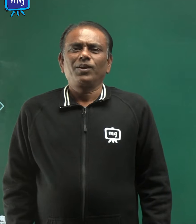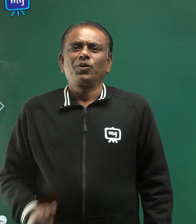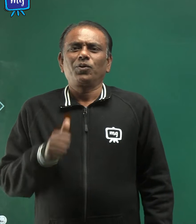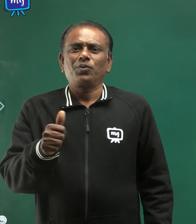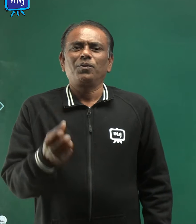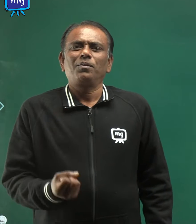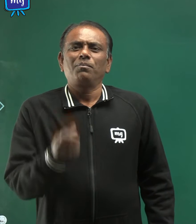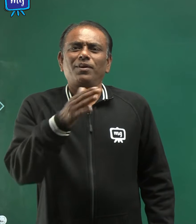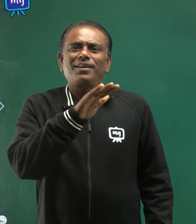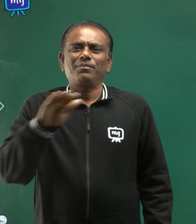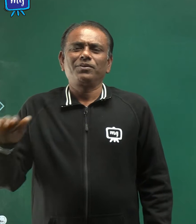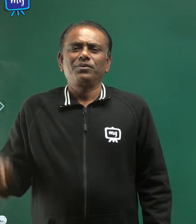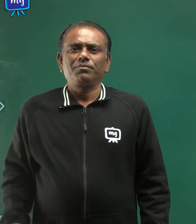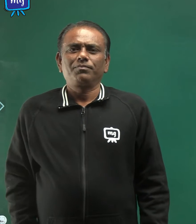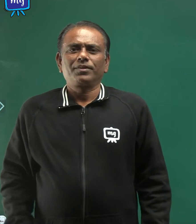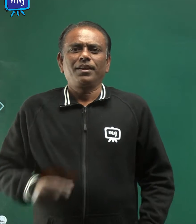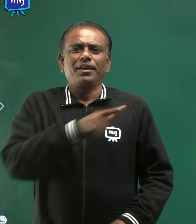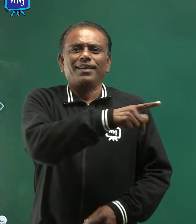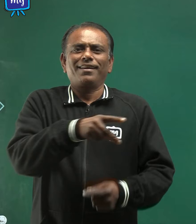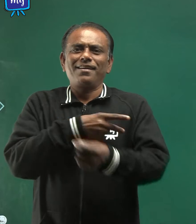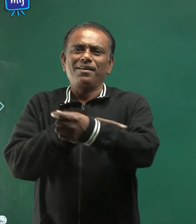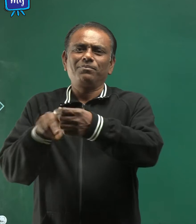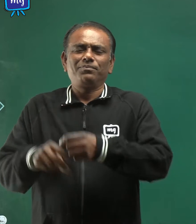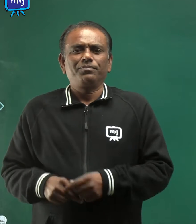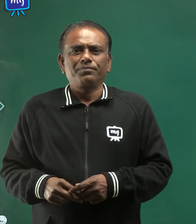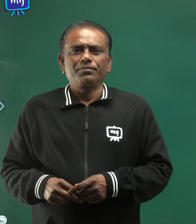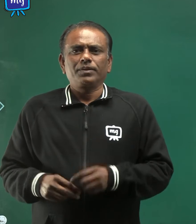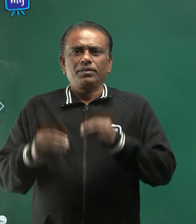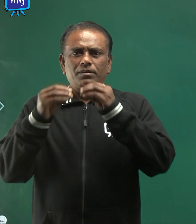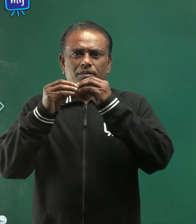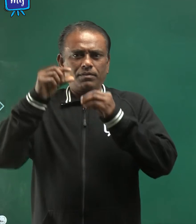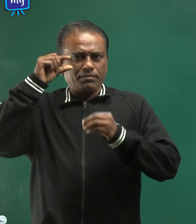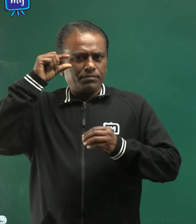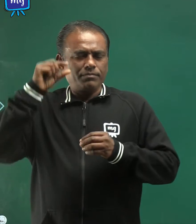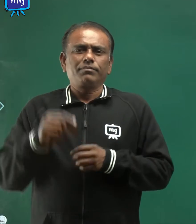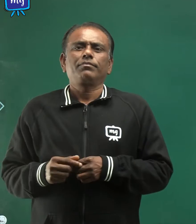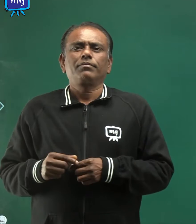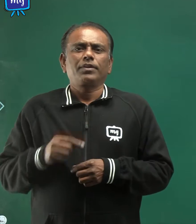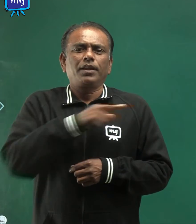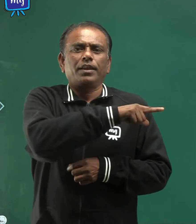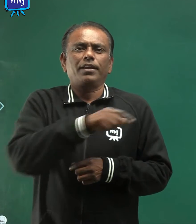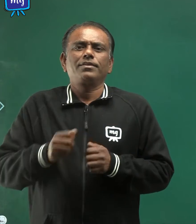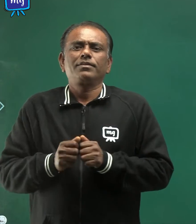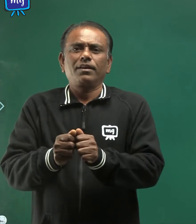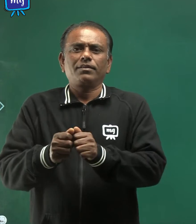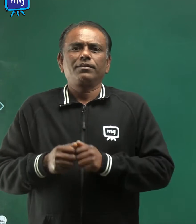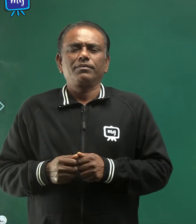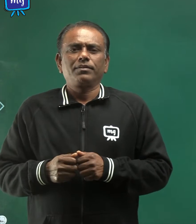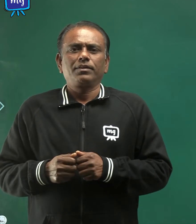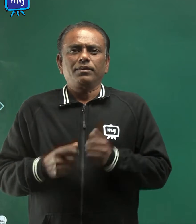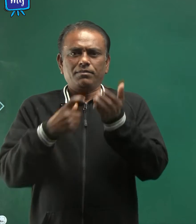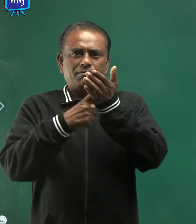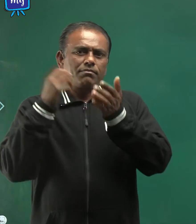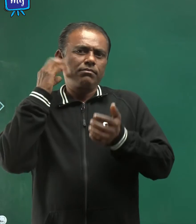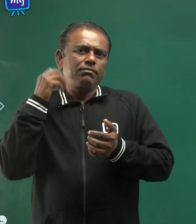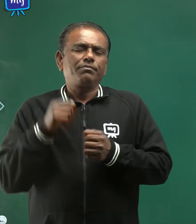गुड मॉर्निंग बच्चों। मेरा नाम भुवनेश शर्मा, मेरे साथ रमेश